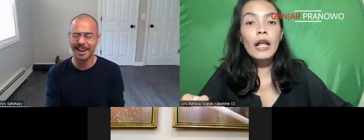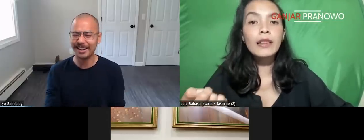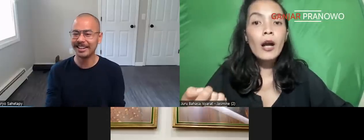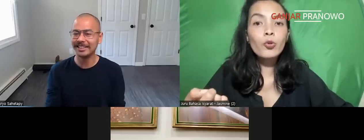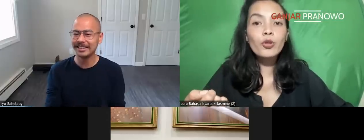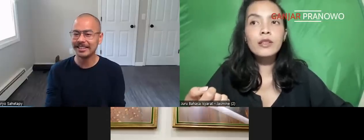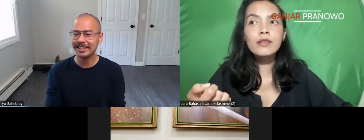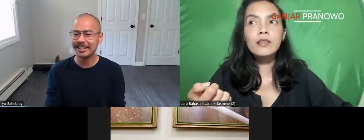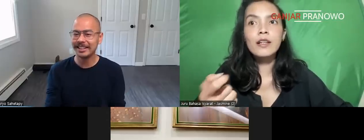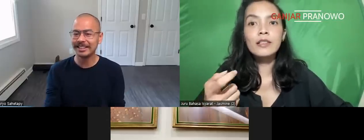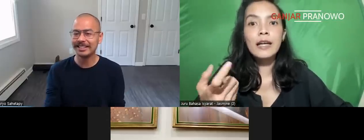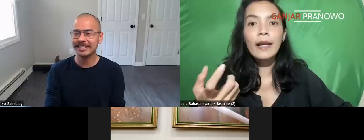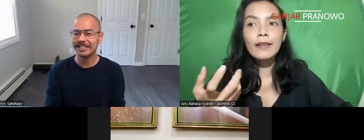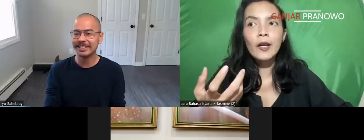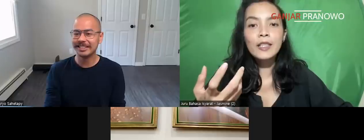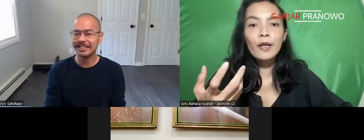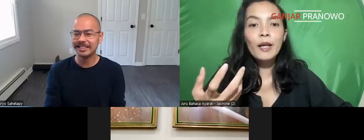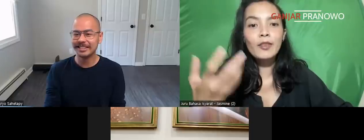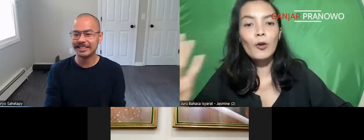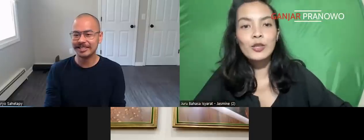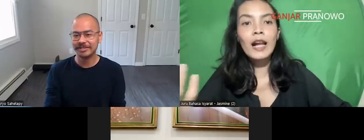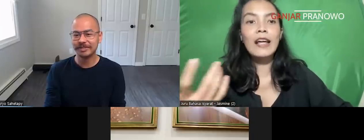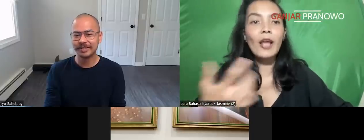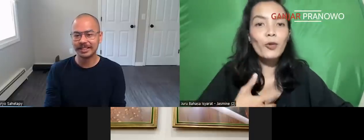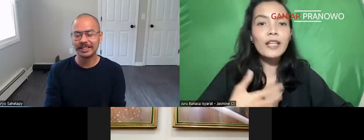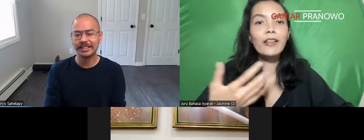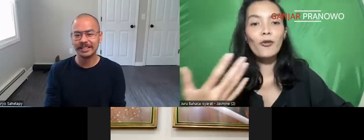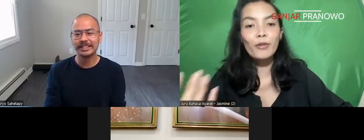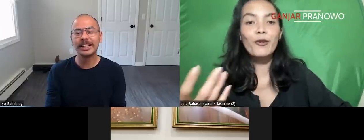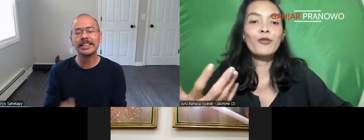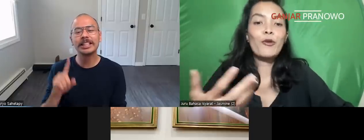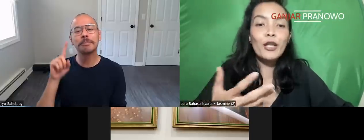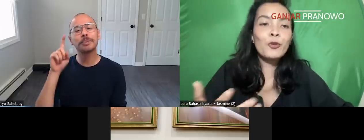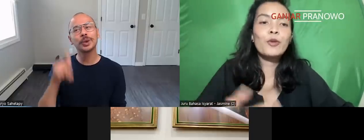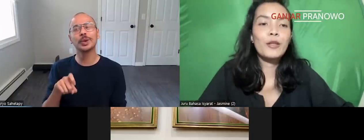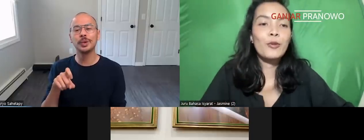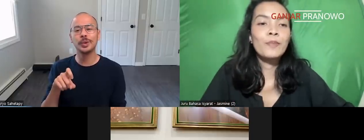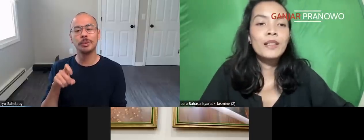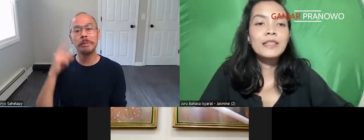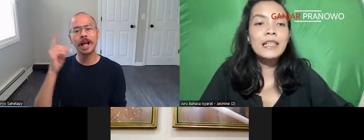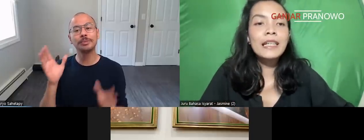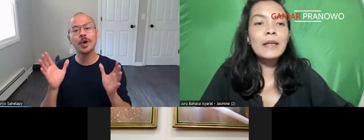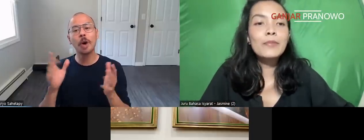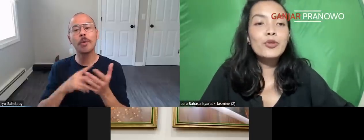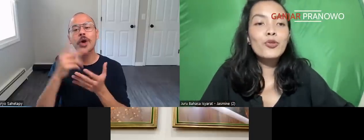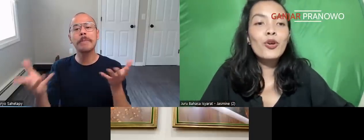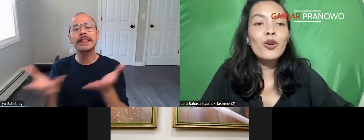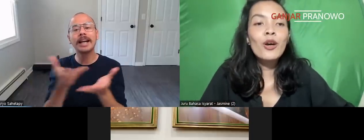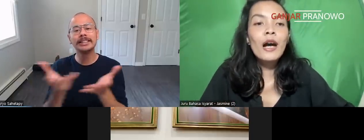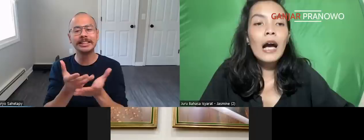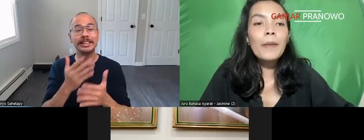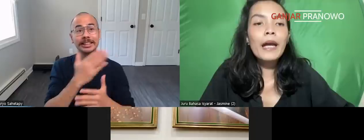kebingungan takut eh cara interaksinya gimana takut lah takut ini takut menyinggung takut itu gitu Jadi